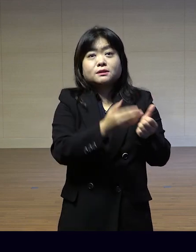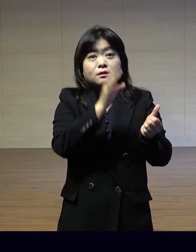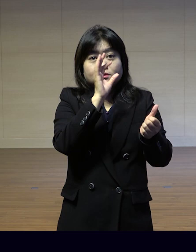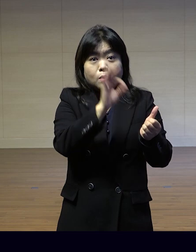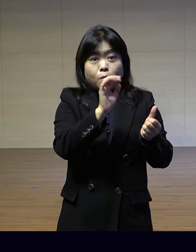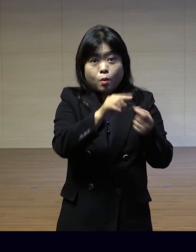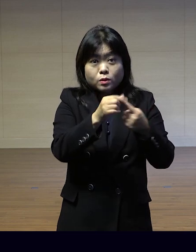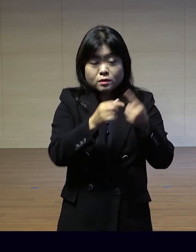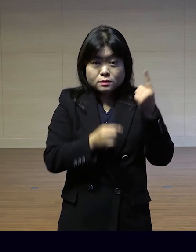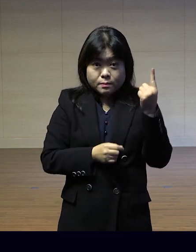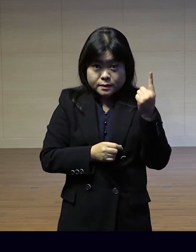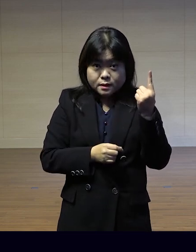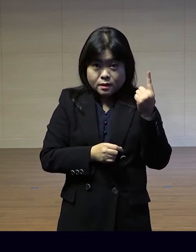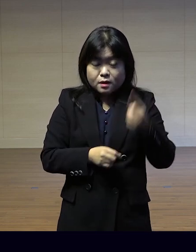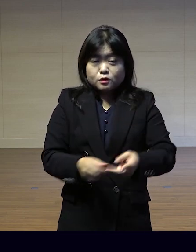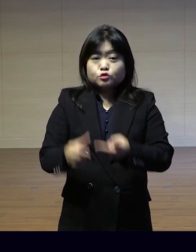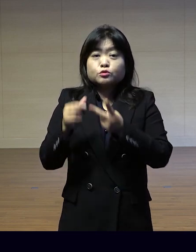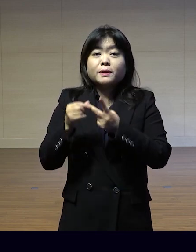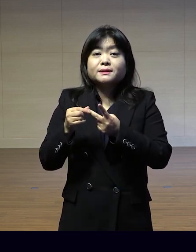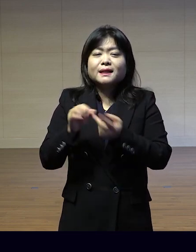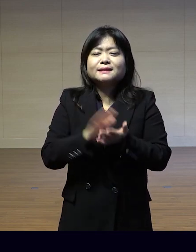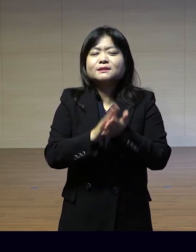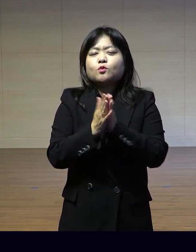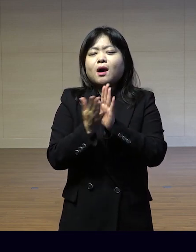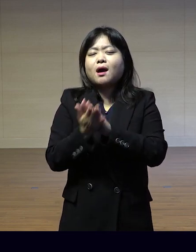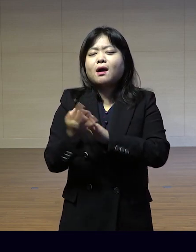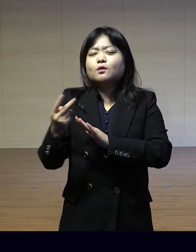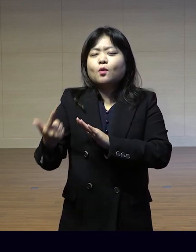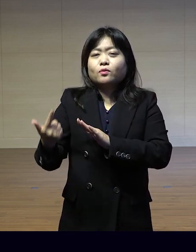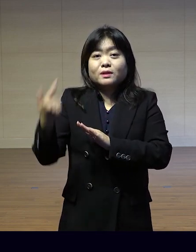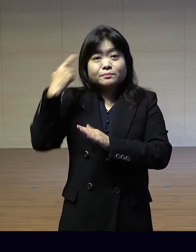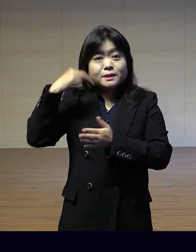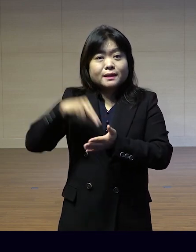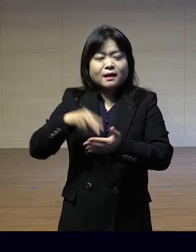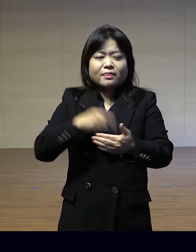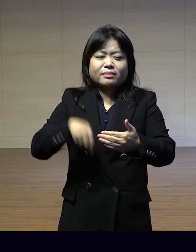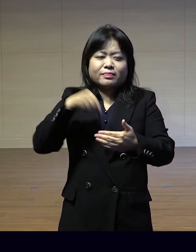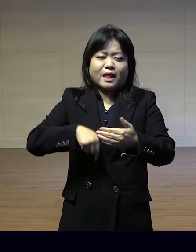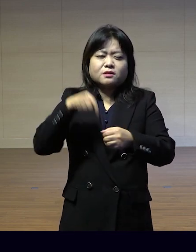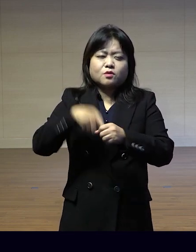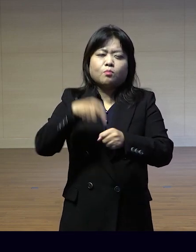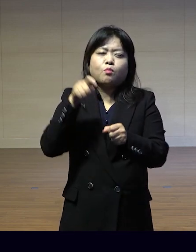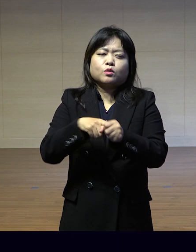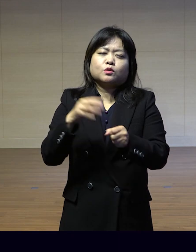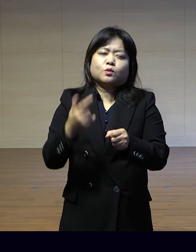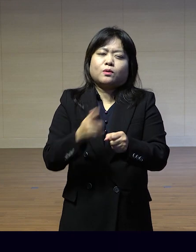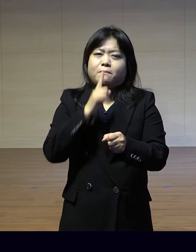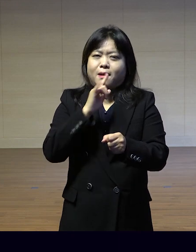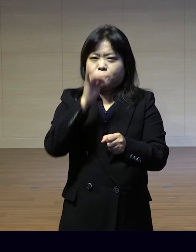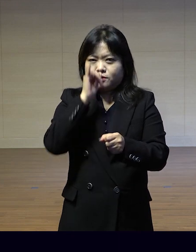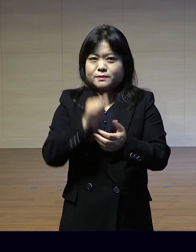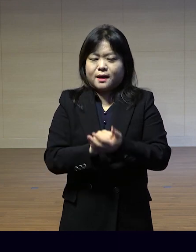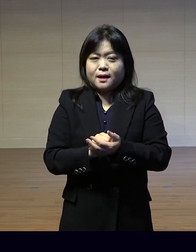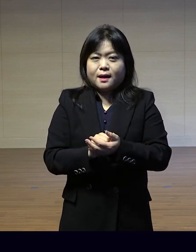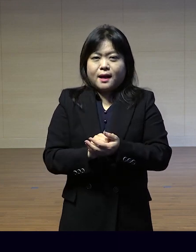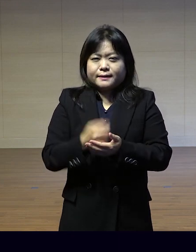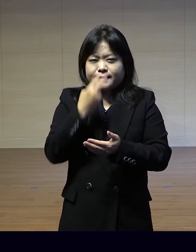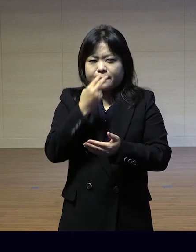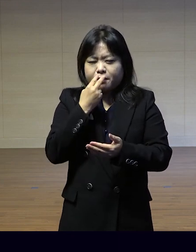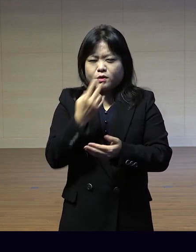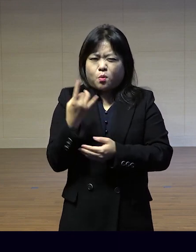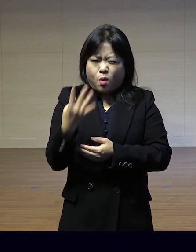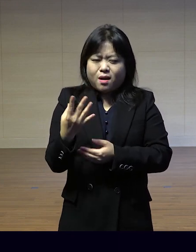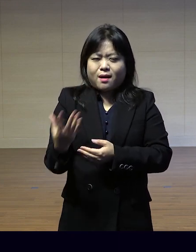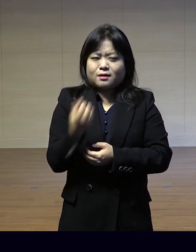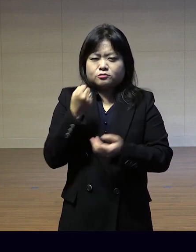보고요. 그렇지 않고 이제 진화론적인 사회에서는 또 내적 목적론을 얘기할 수 있습니다. 그 생명체 자체가 그걸 갖고